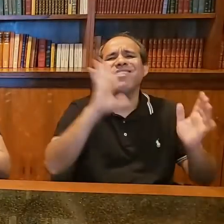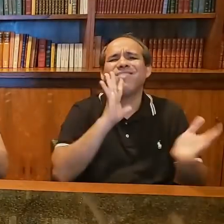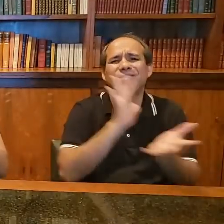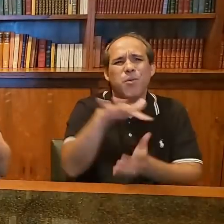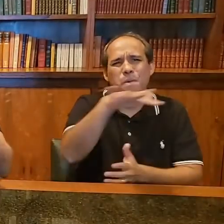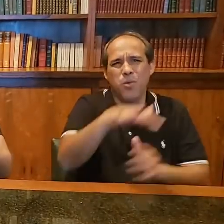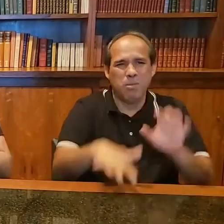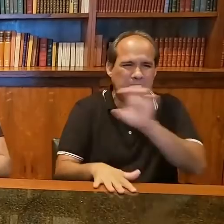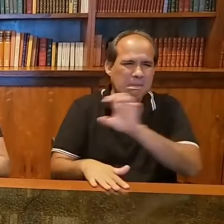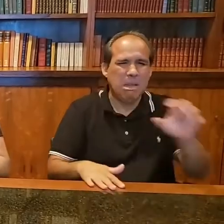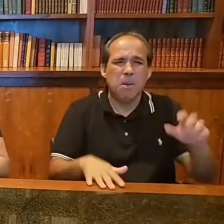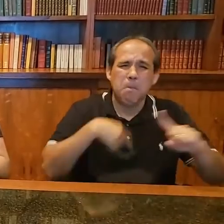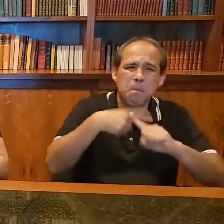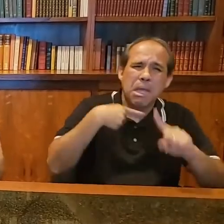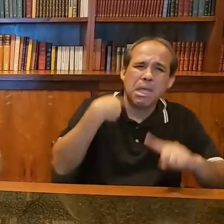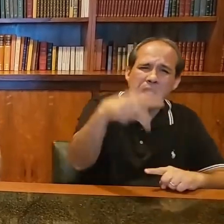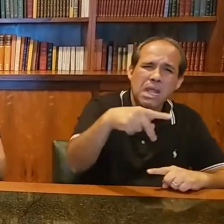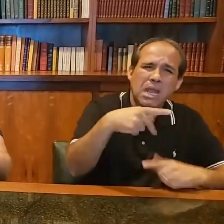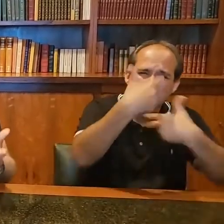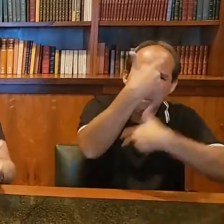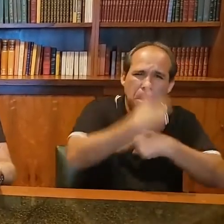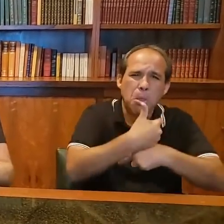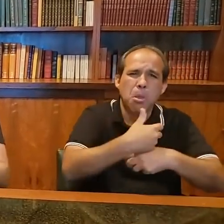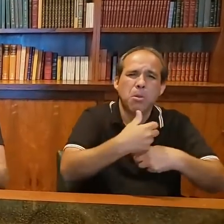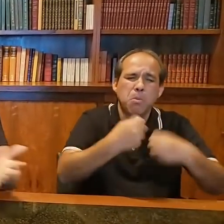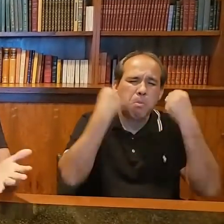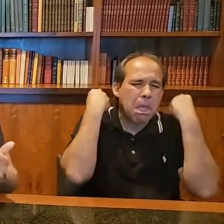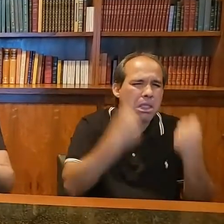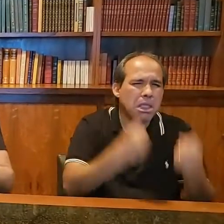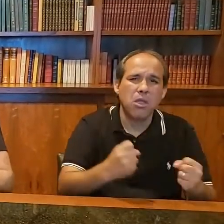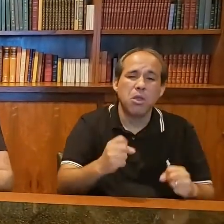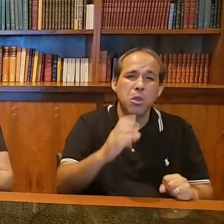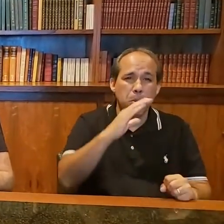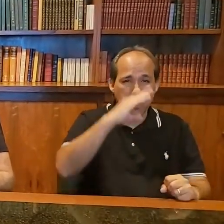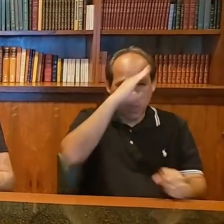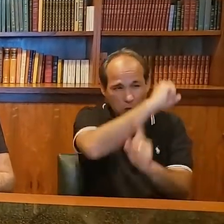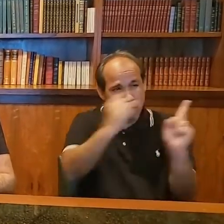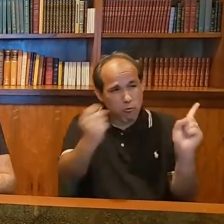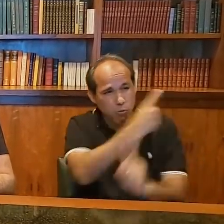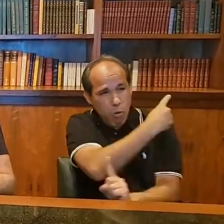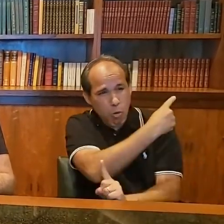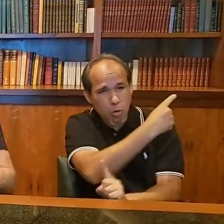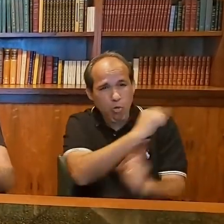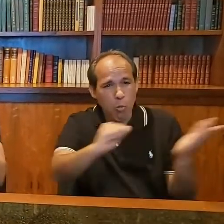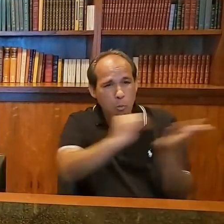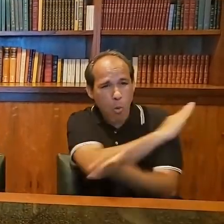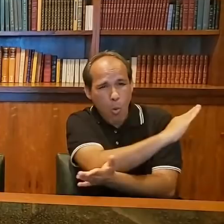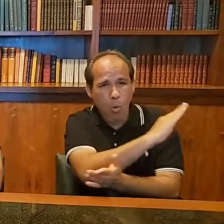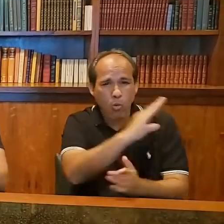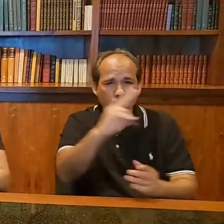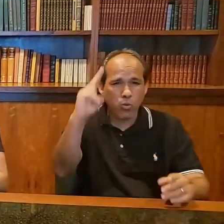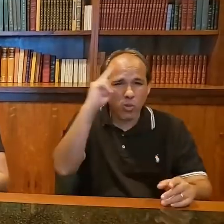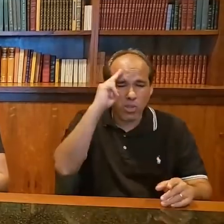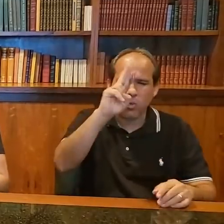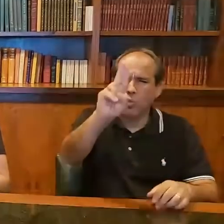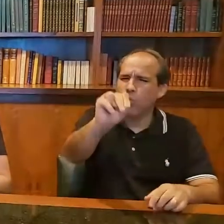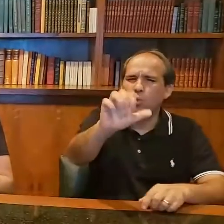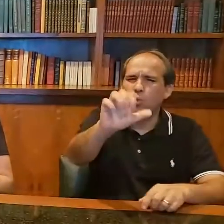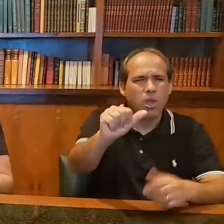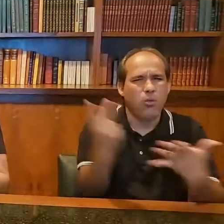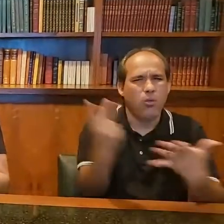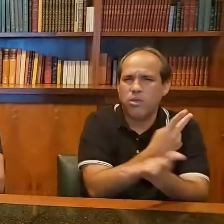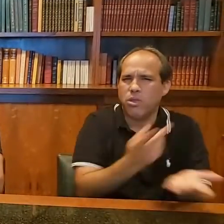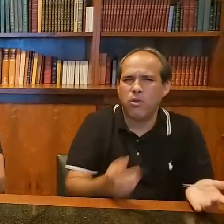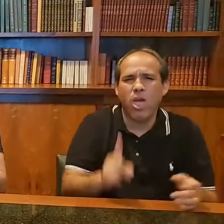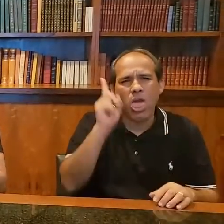esse pessoal da extrema imprensa, né? Diz que eu fui expulso do Exército. Eu não fui expulso do Exército. Tá? Foi arquivado